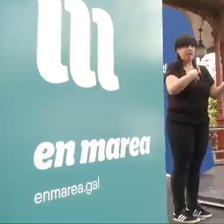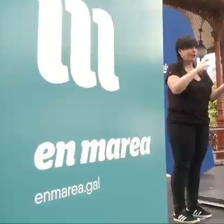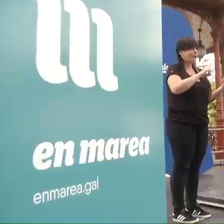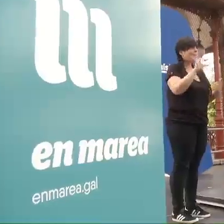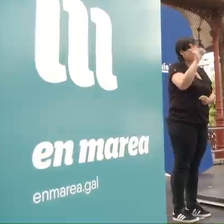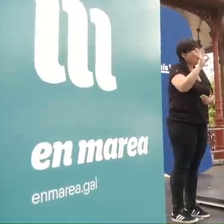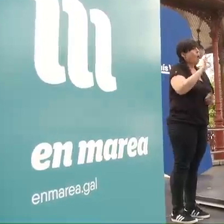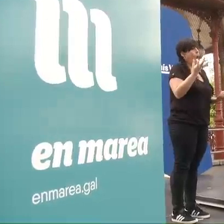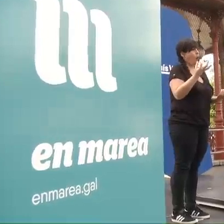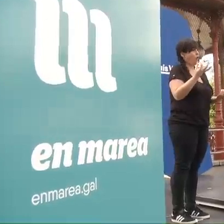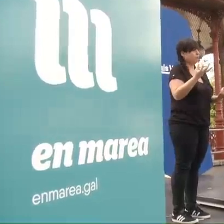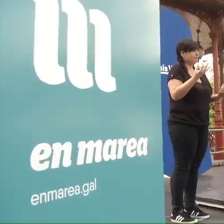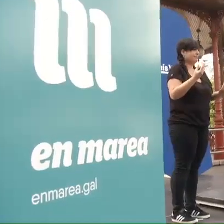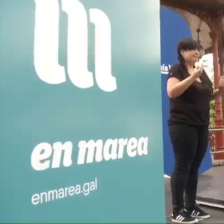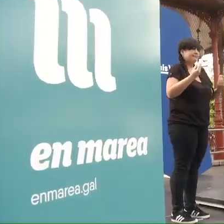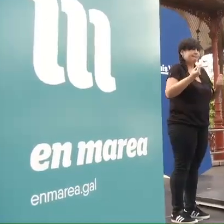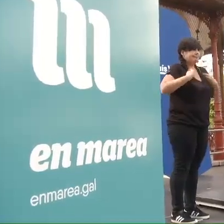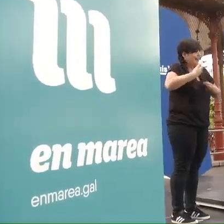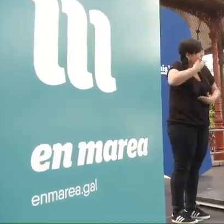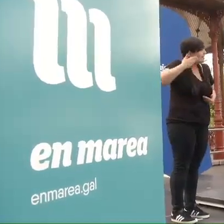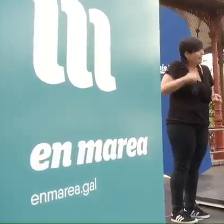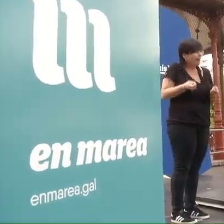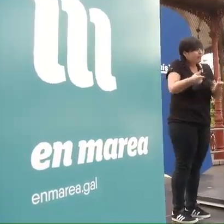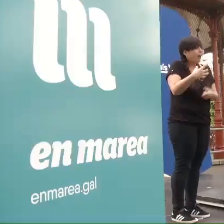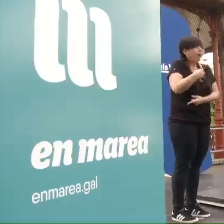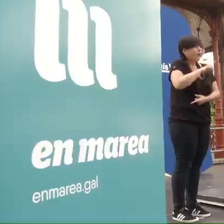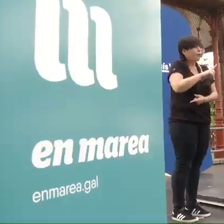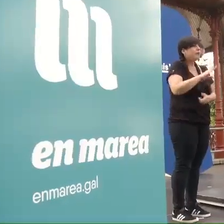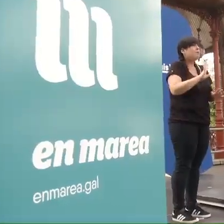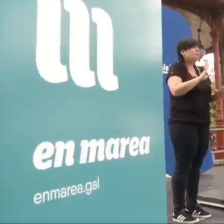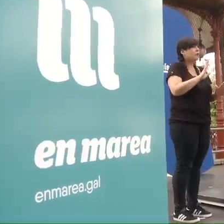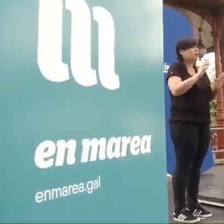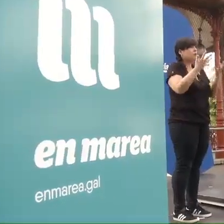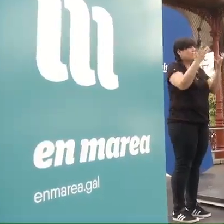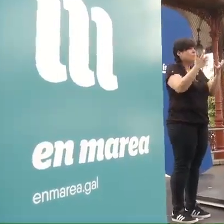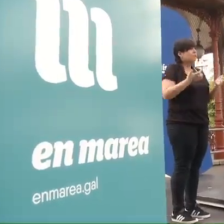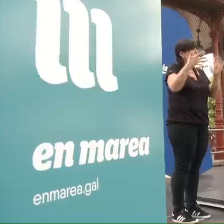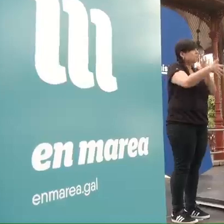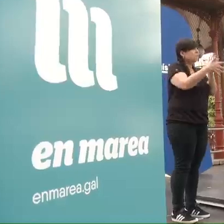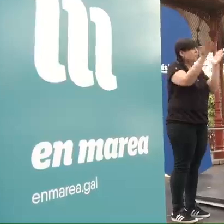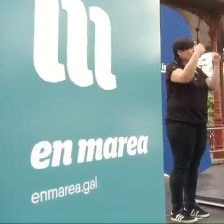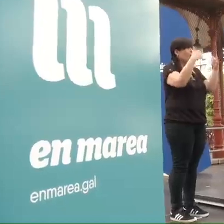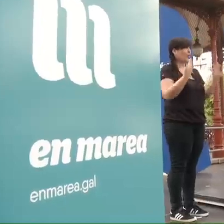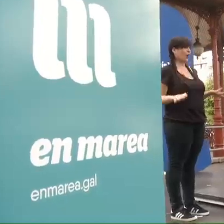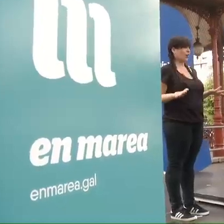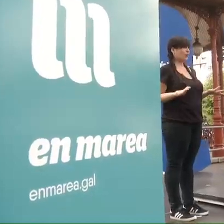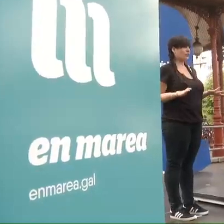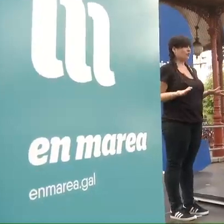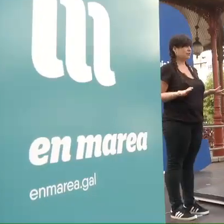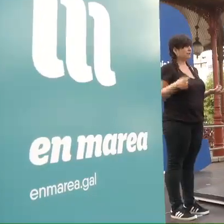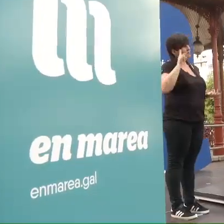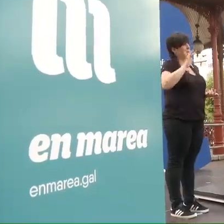que podan vivir neste país con dignidade. Todo o esforzo que empregan para unha cousa non a empregan para outra. Aquela